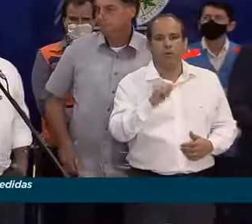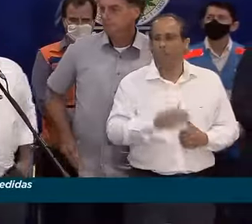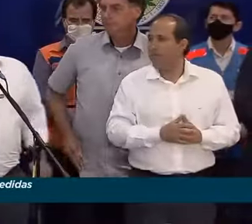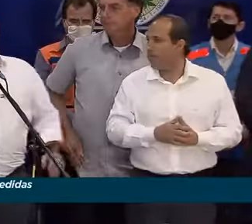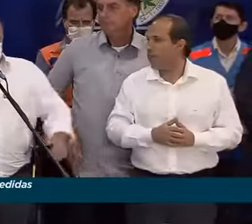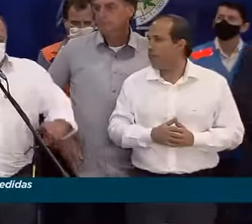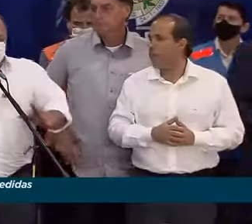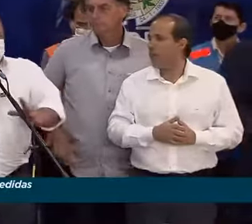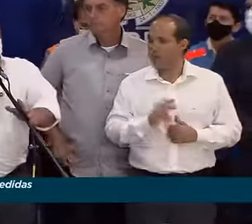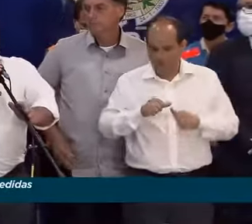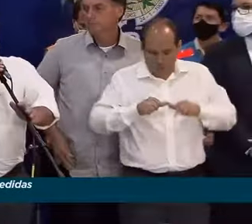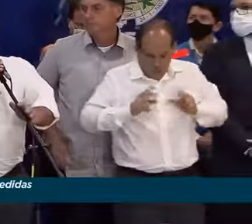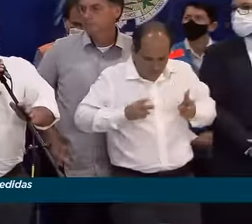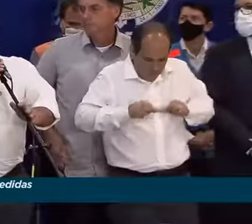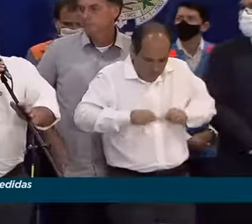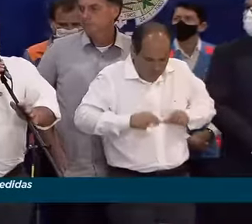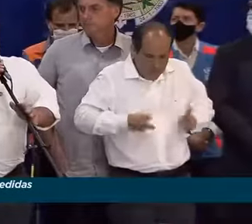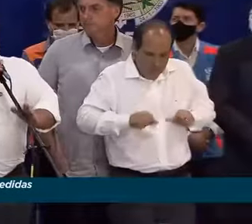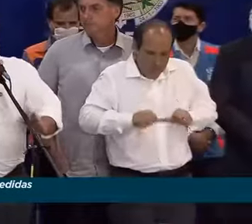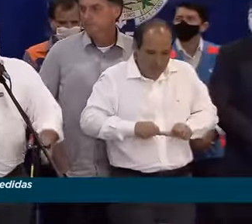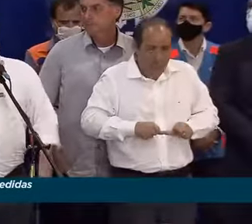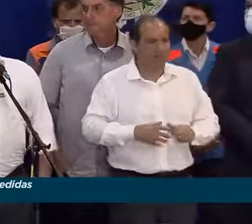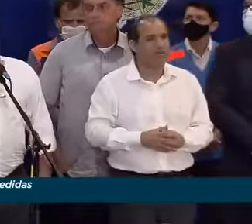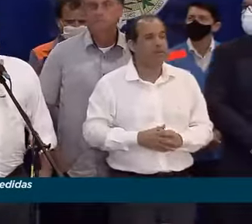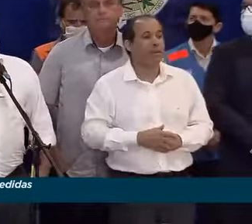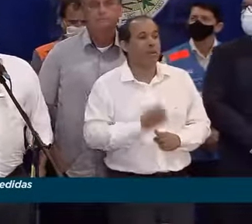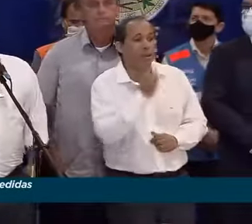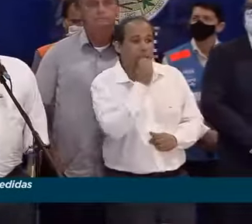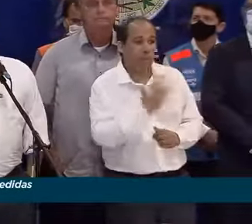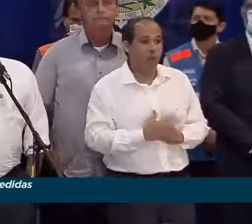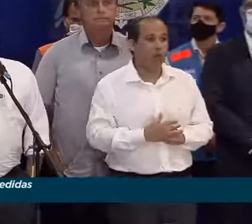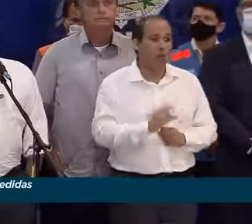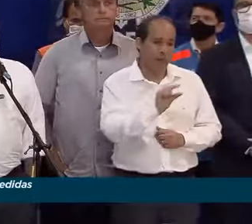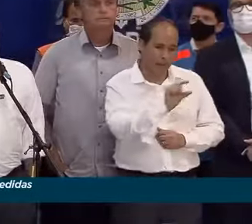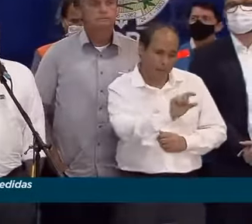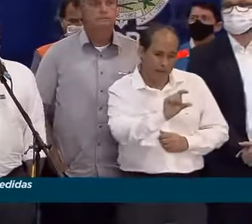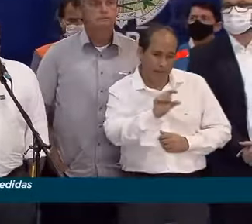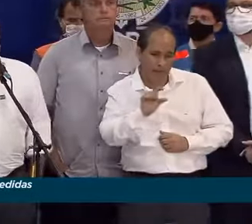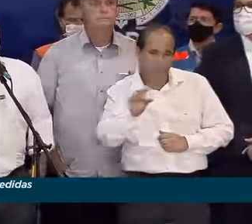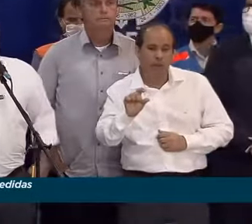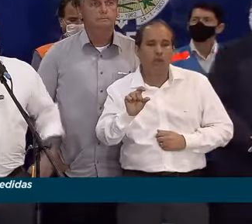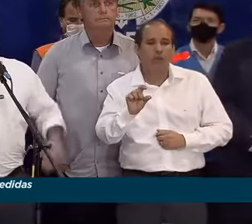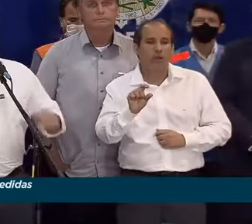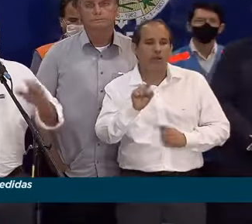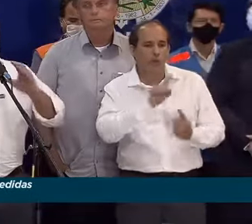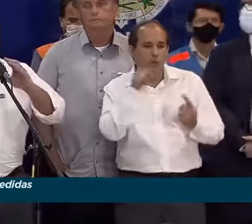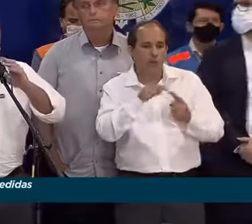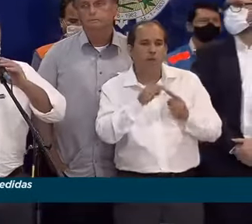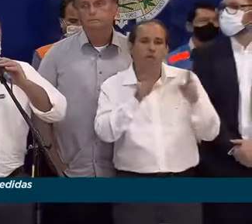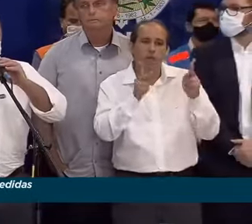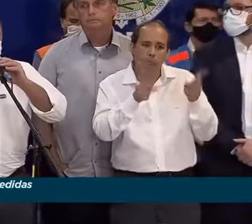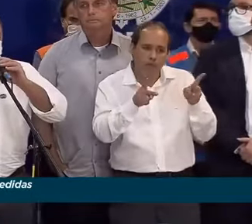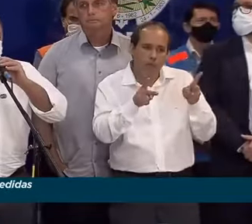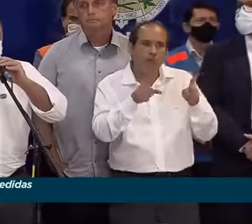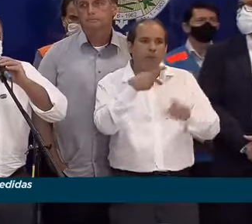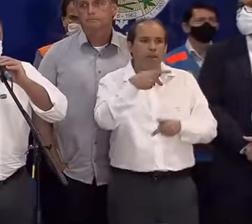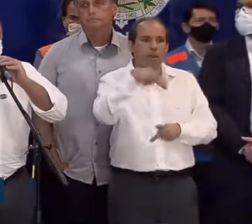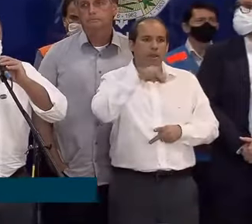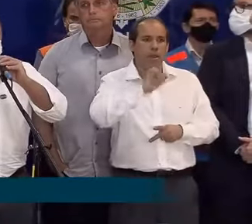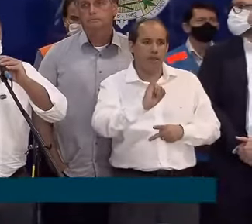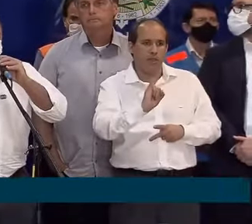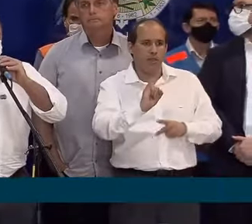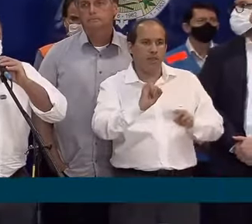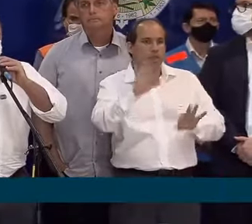Acho que vou ficar por aqui já. Bem, essas doses, elas cumprem exatamente o nosso PNI. Elas